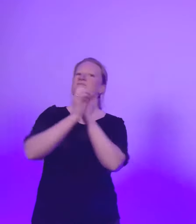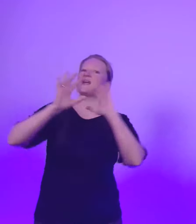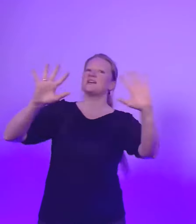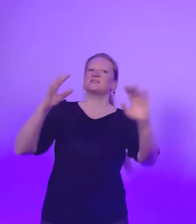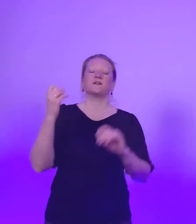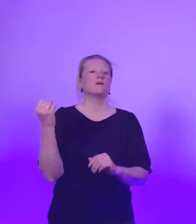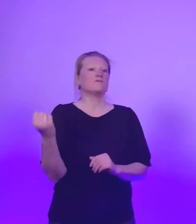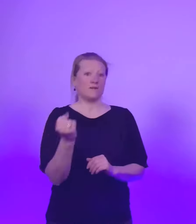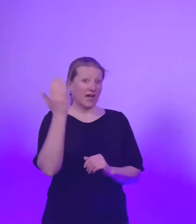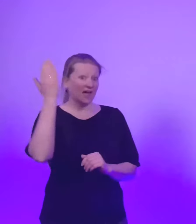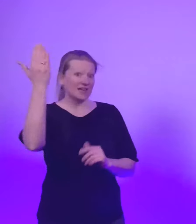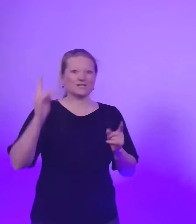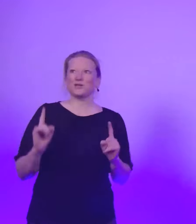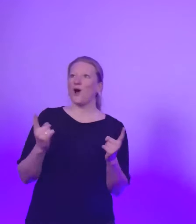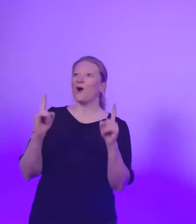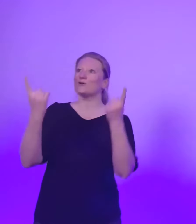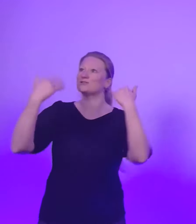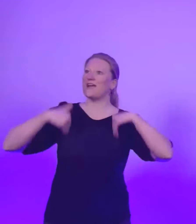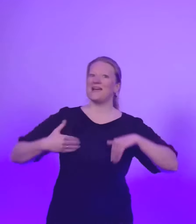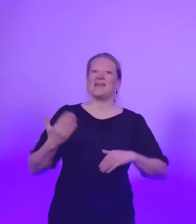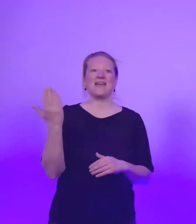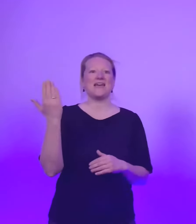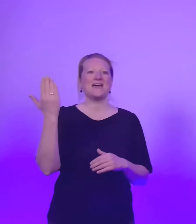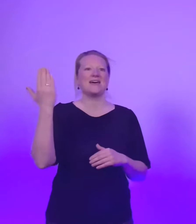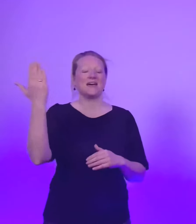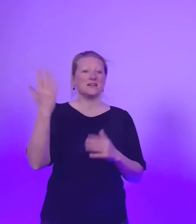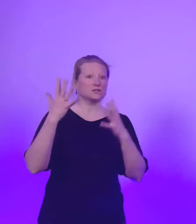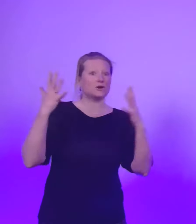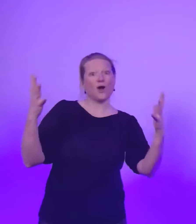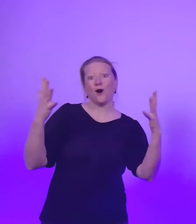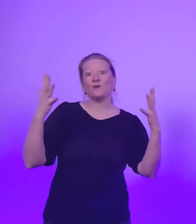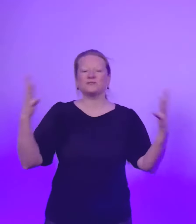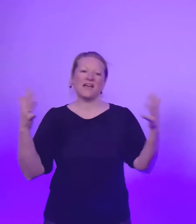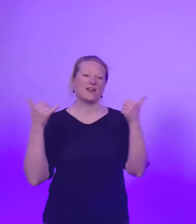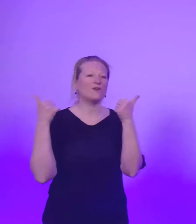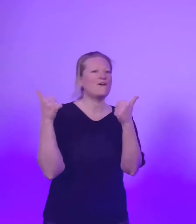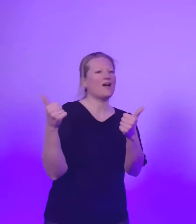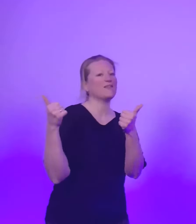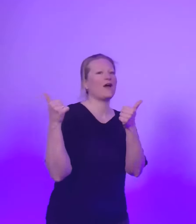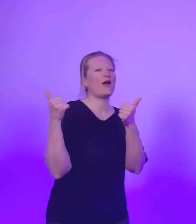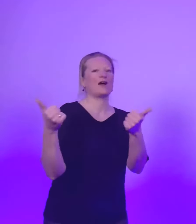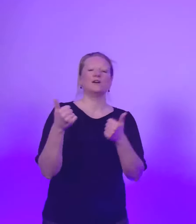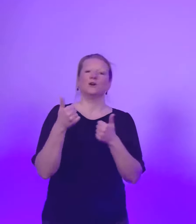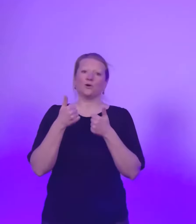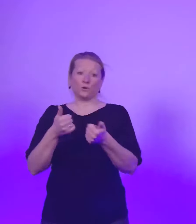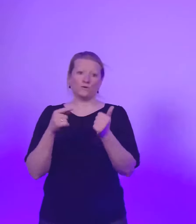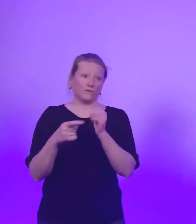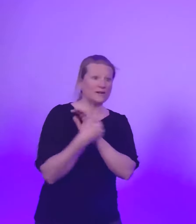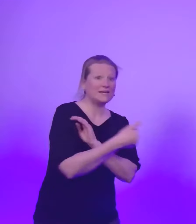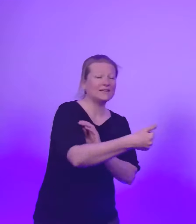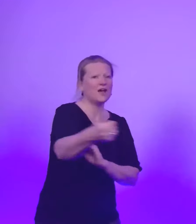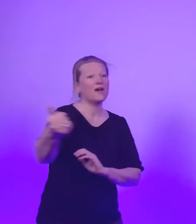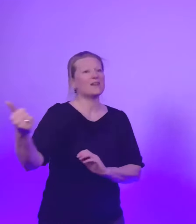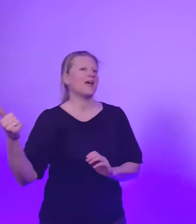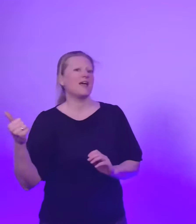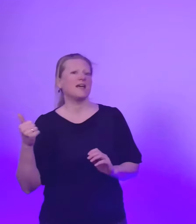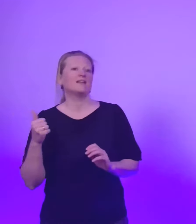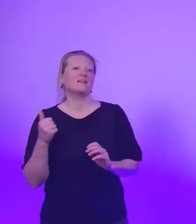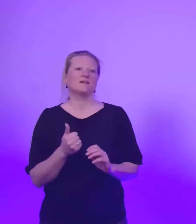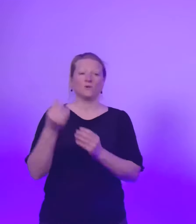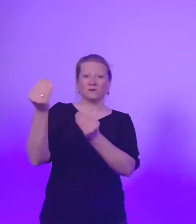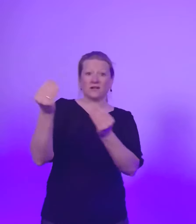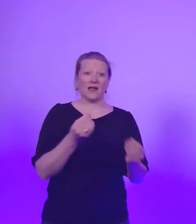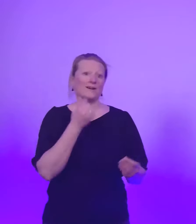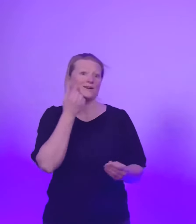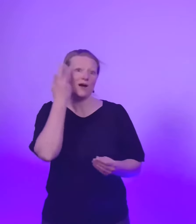hem prijzen, want hij is de hoogste Heer. Hij is groot en geweldig, goed voor iedereen.